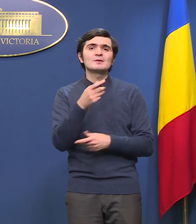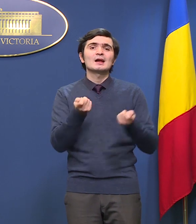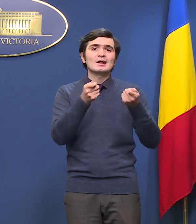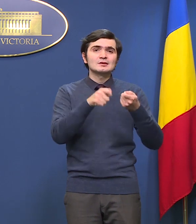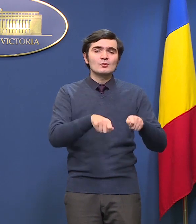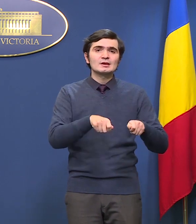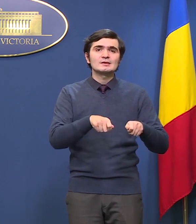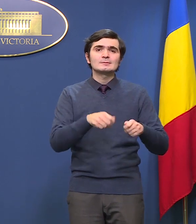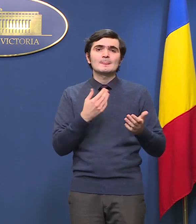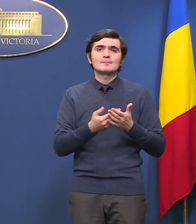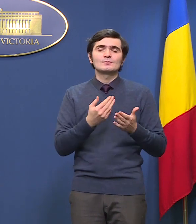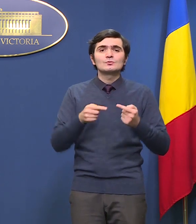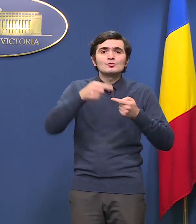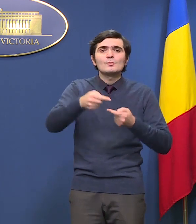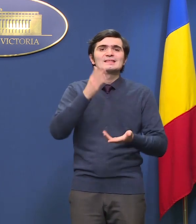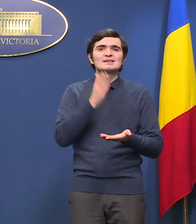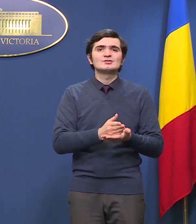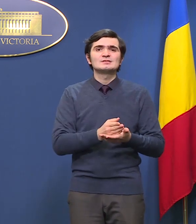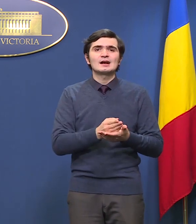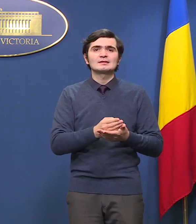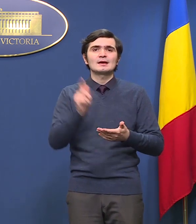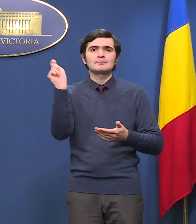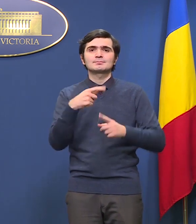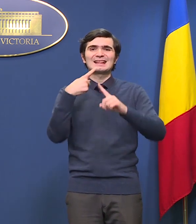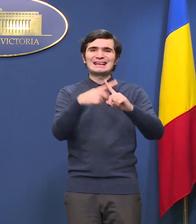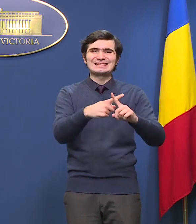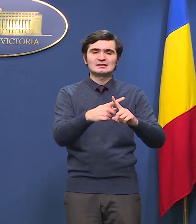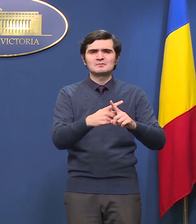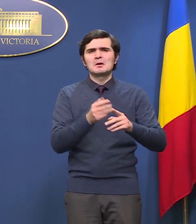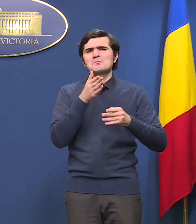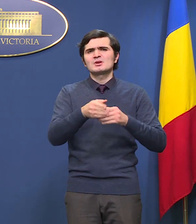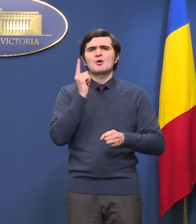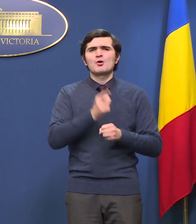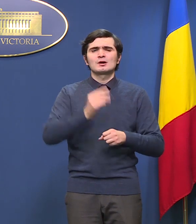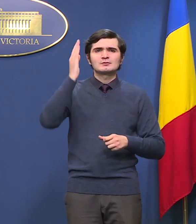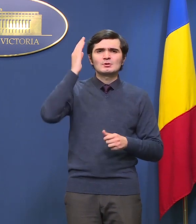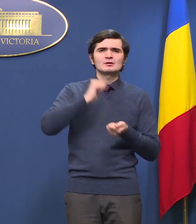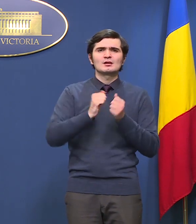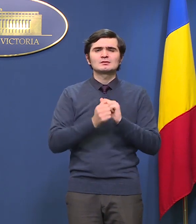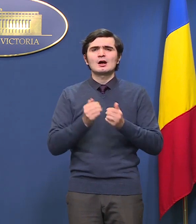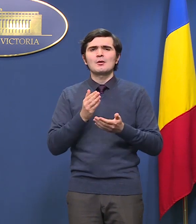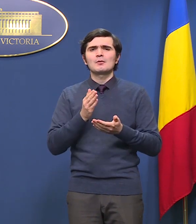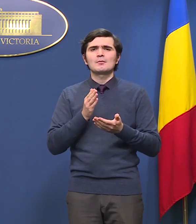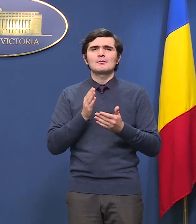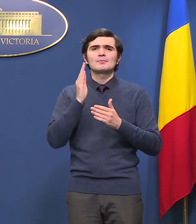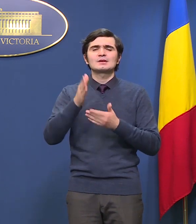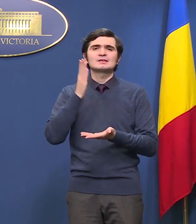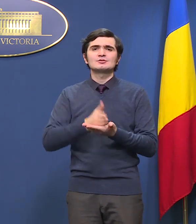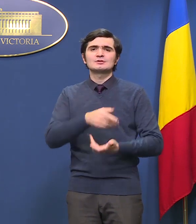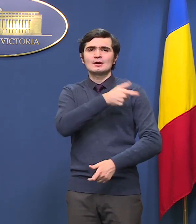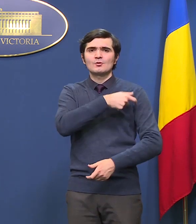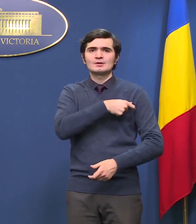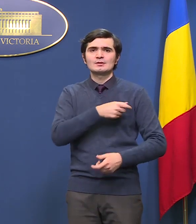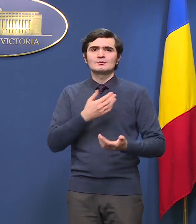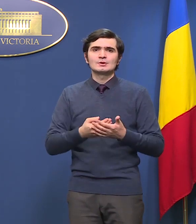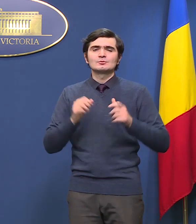urmare a unor decizii restrictive impuse fie prin ordonanță militară, fie prin decizia ale Comitetului Național pentru Situații de Urgență.